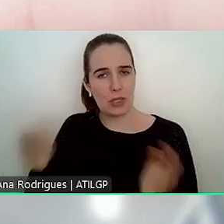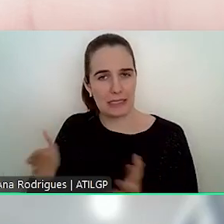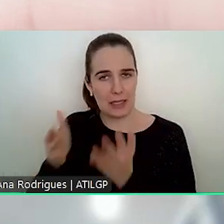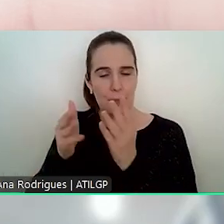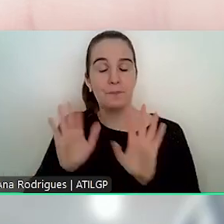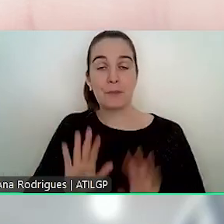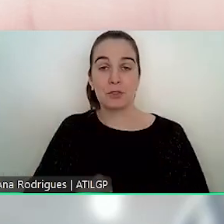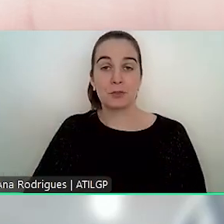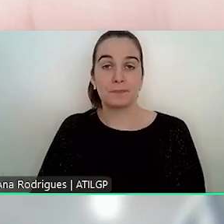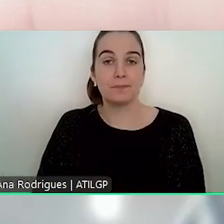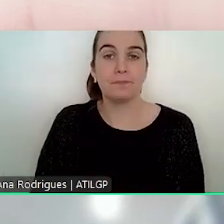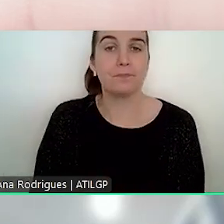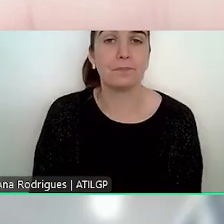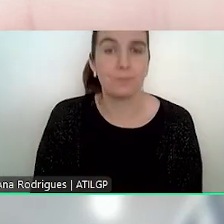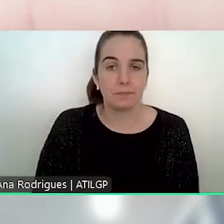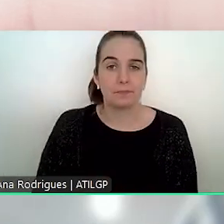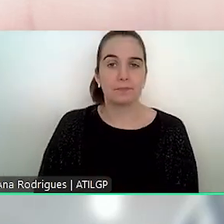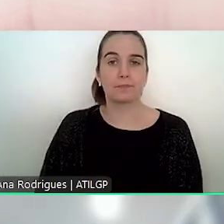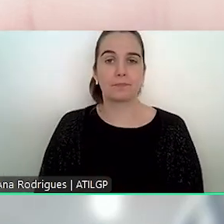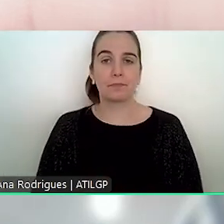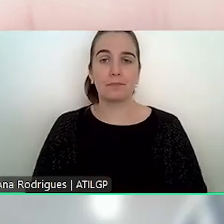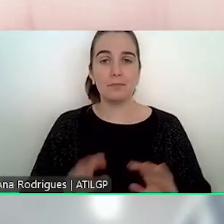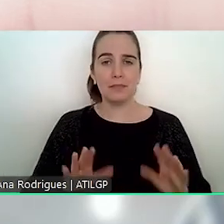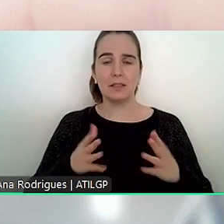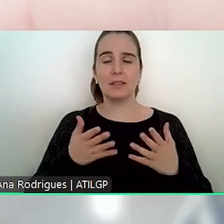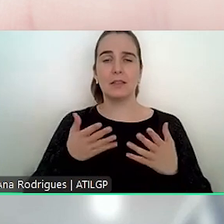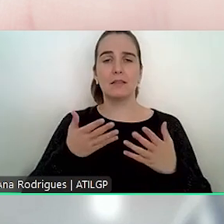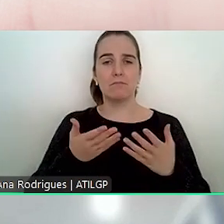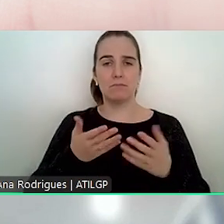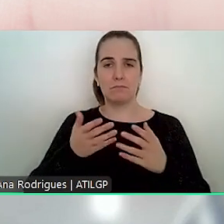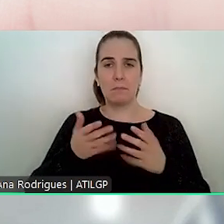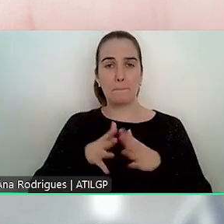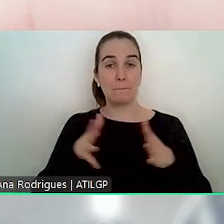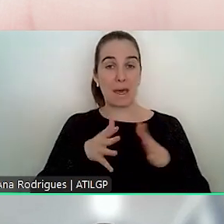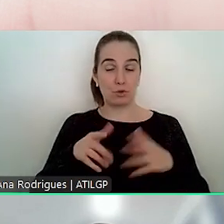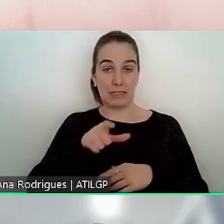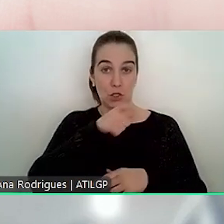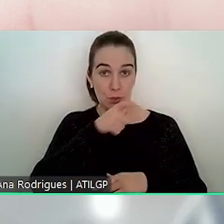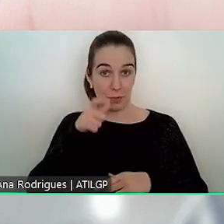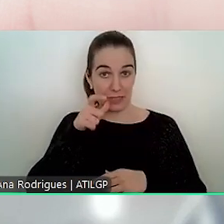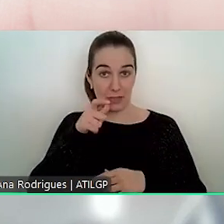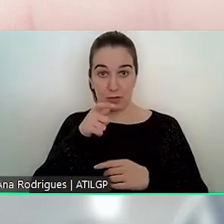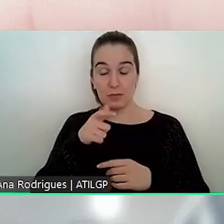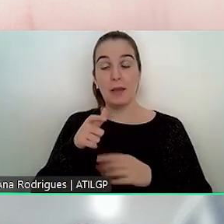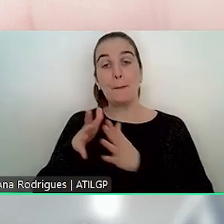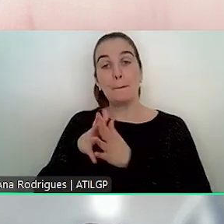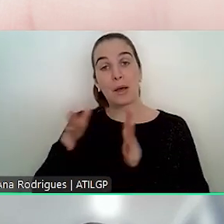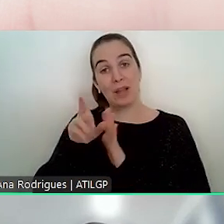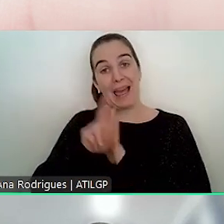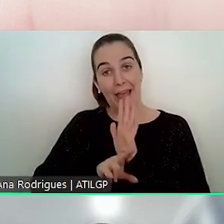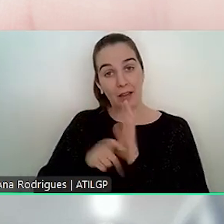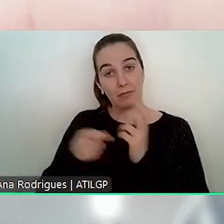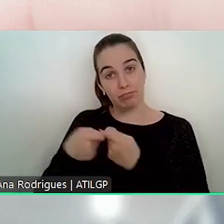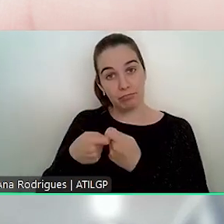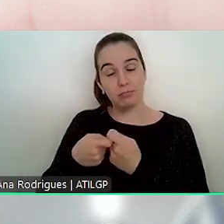é que a maior parte das medidas associadas a estes compromissos foram consideradas, e eu